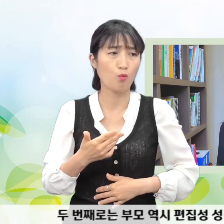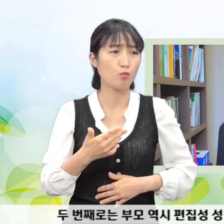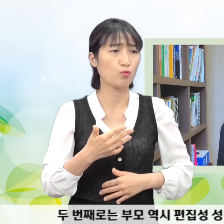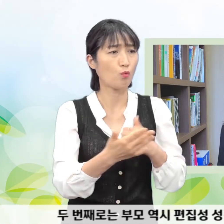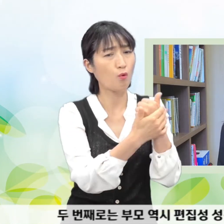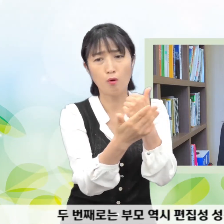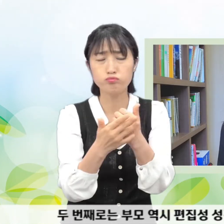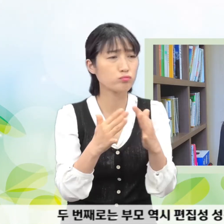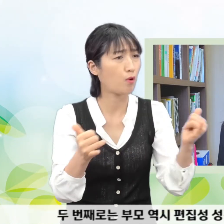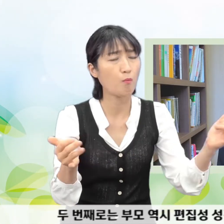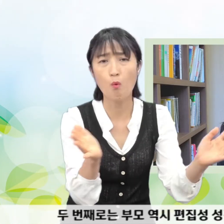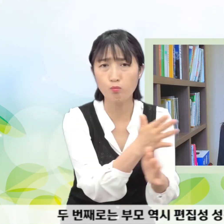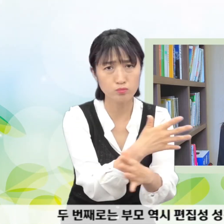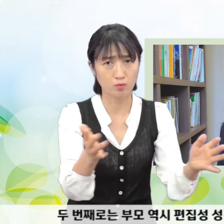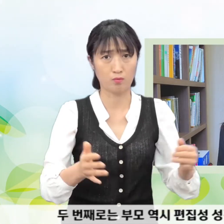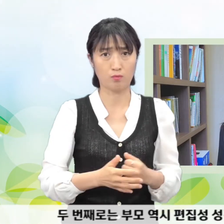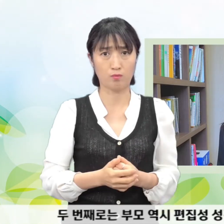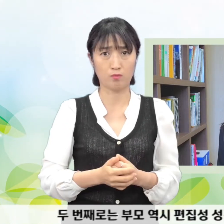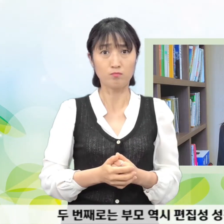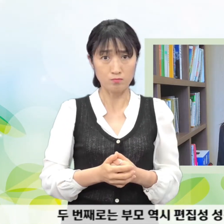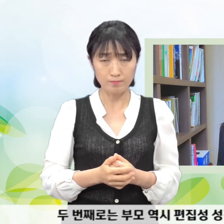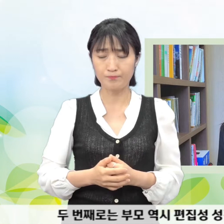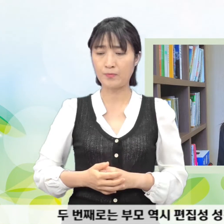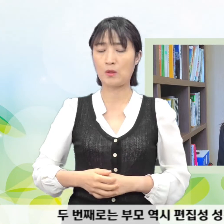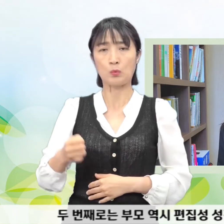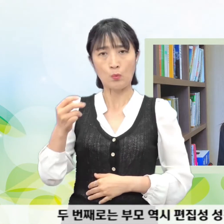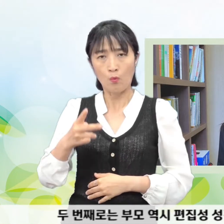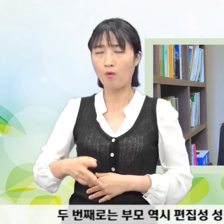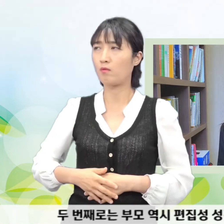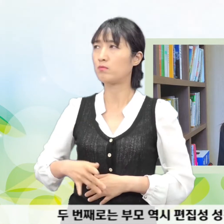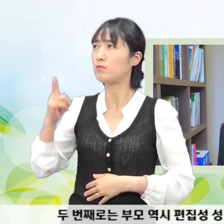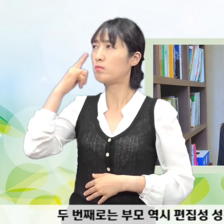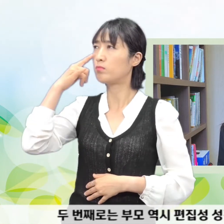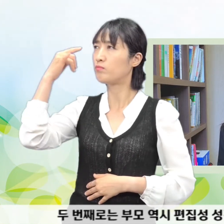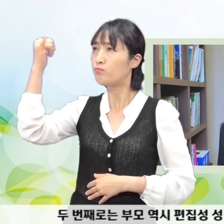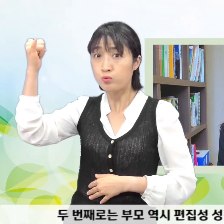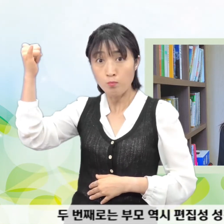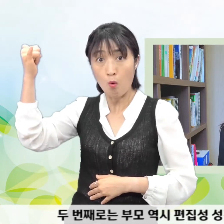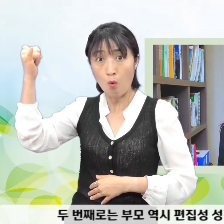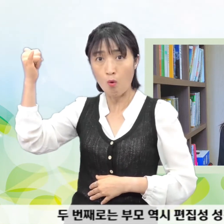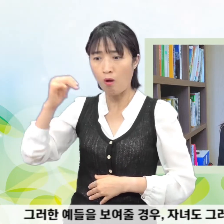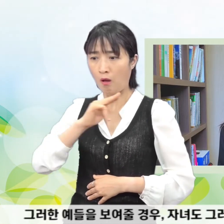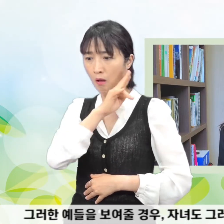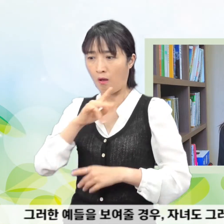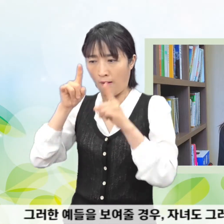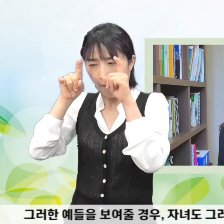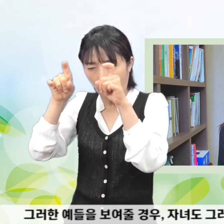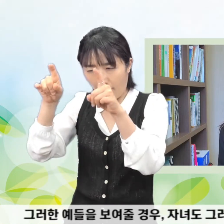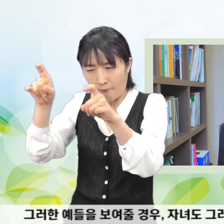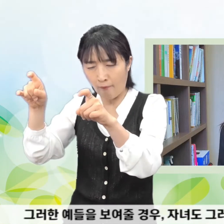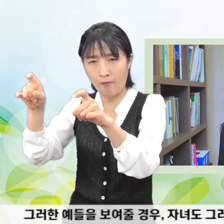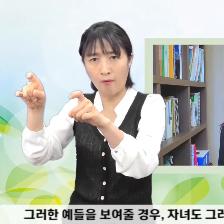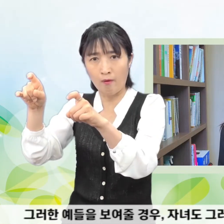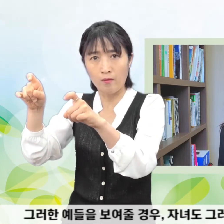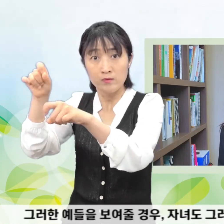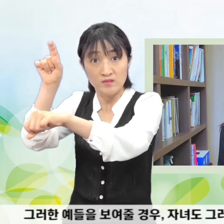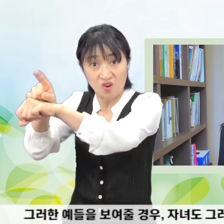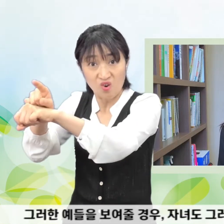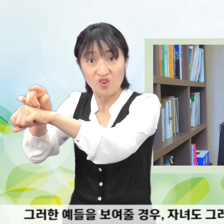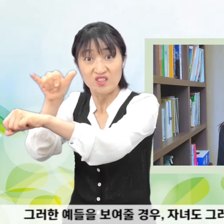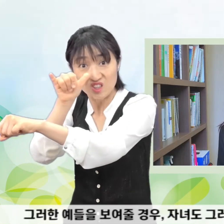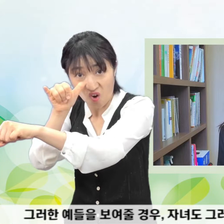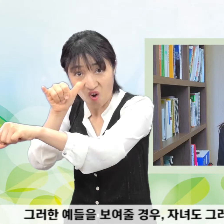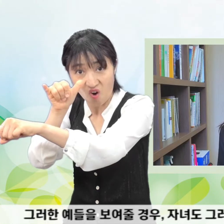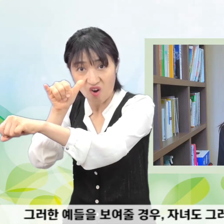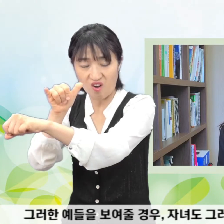두 번째로는 부모가 역시 편집성 성격의 특성을 가지고 그러한 예들을 많이 보여줄